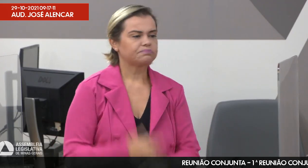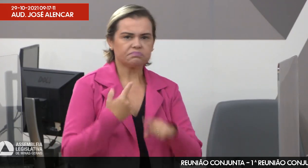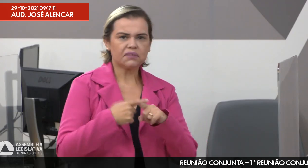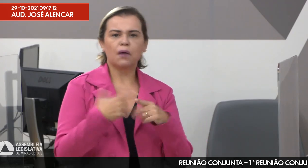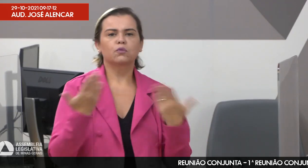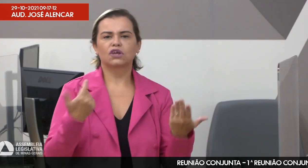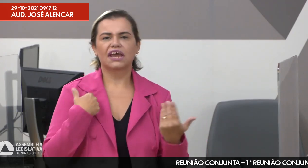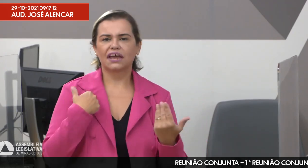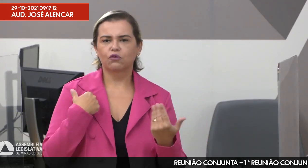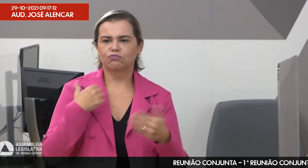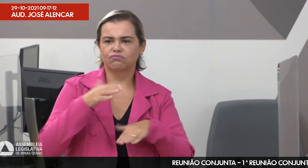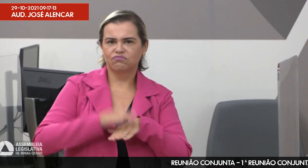deficiência.